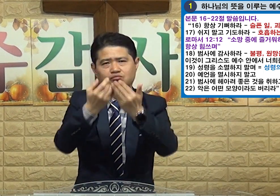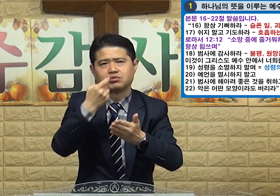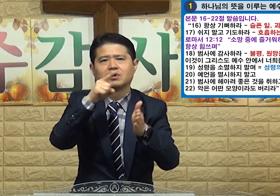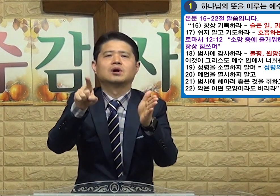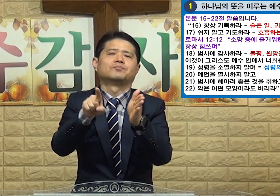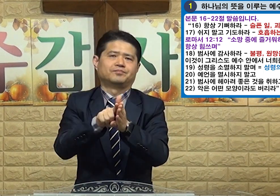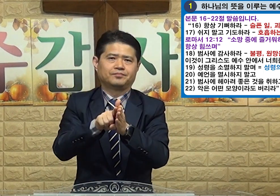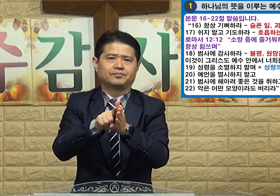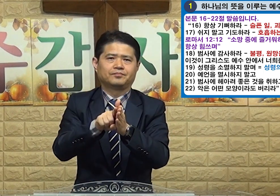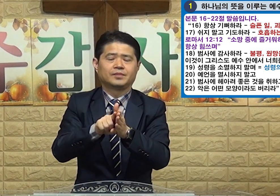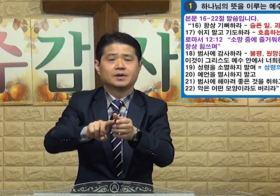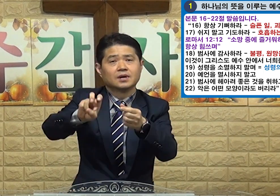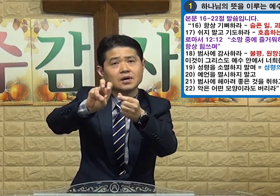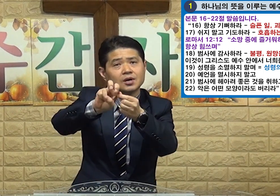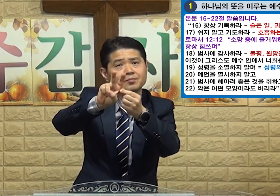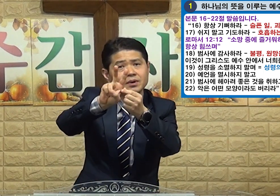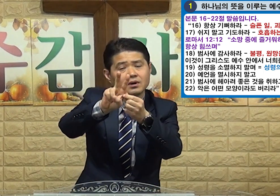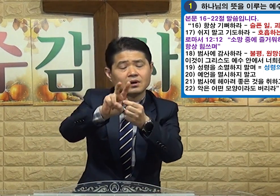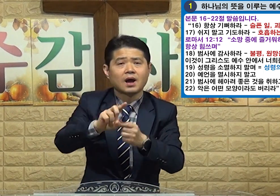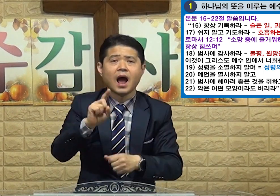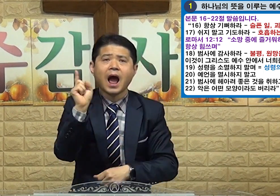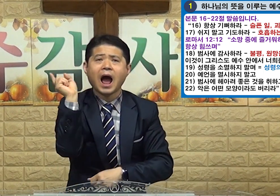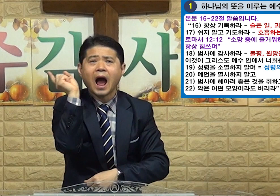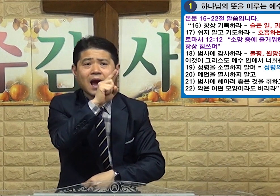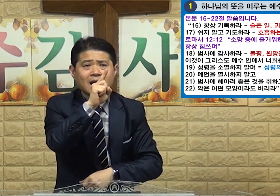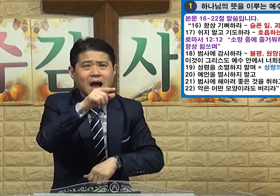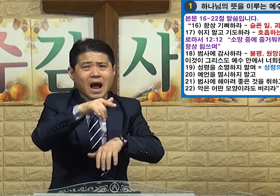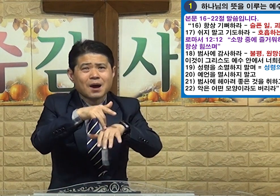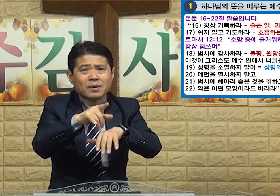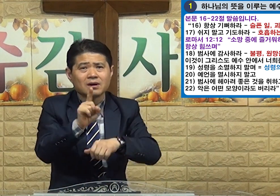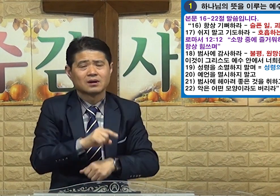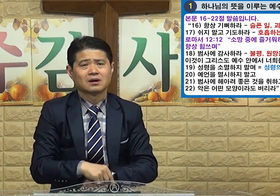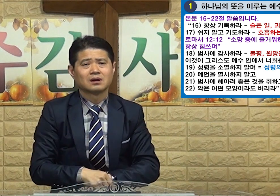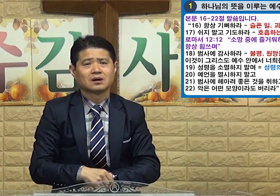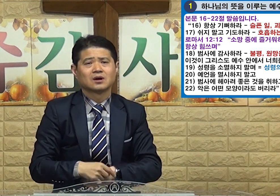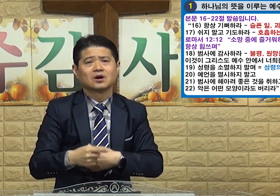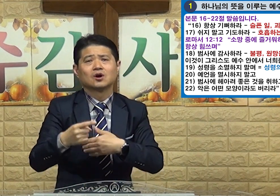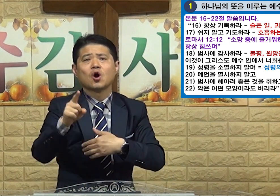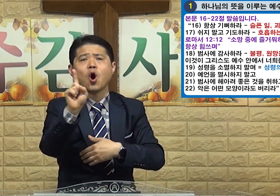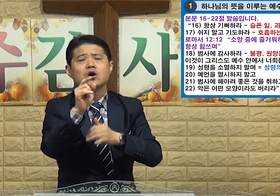오히려 아버지께서 축복을 주시는 믿음을 생활하시길 바랍니다. 12절에